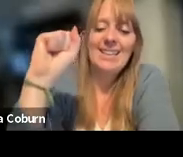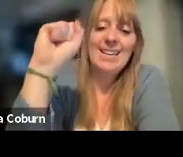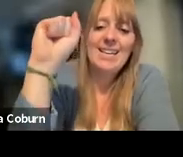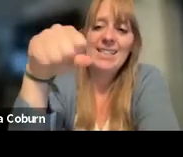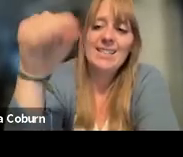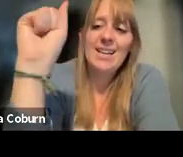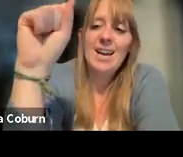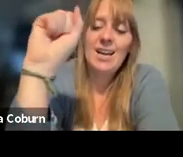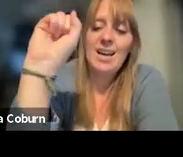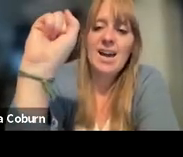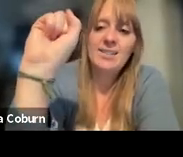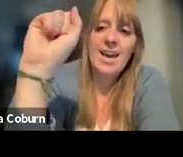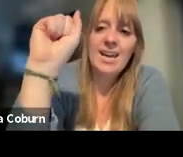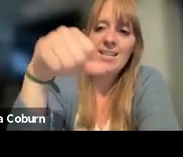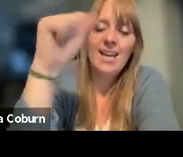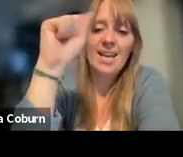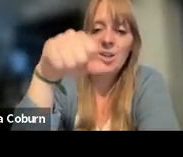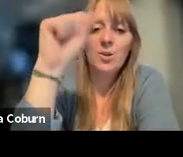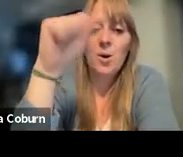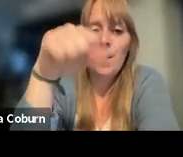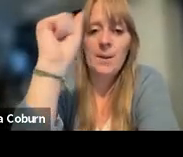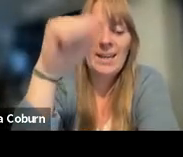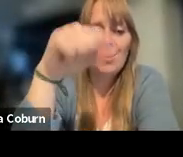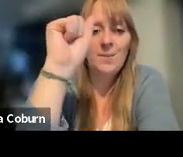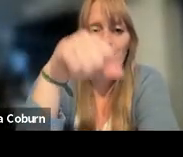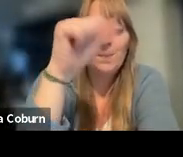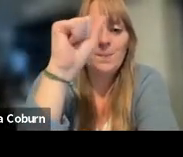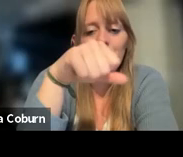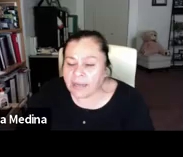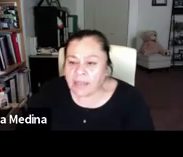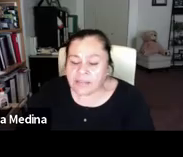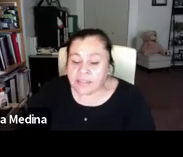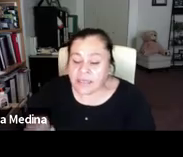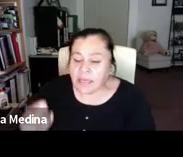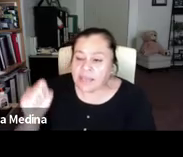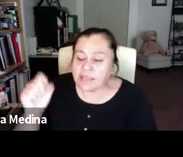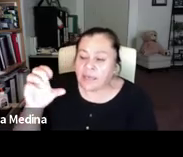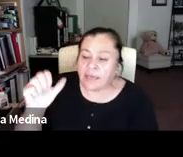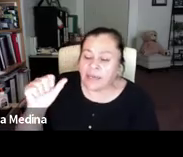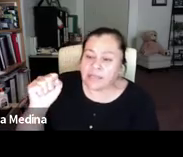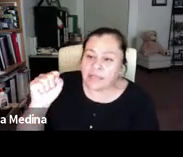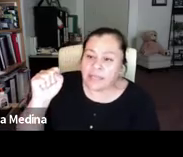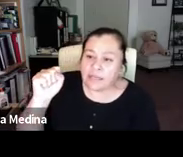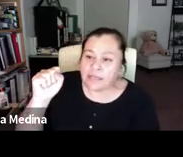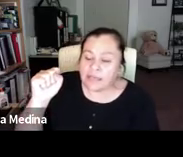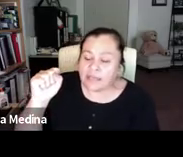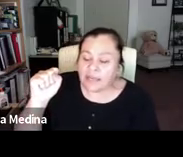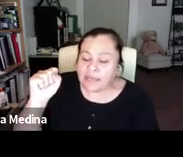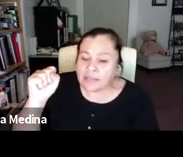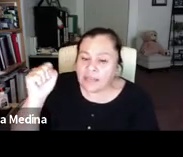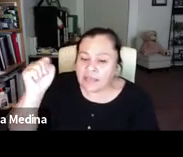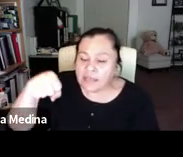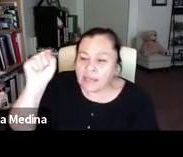Yes is a S hand and you go up and down. Para sí es la seña de